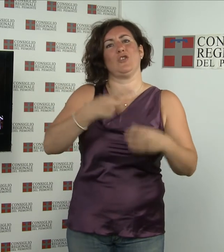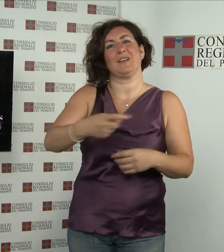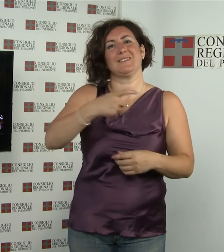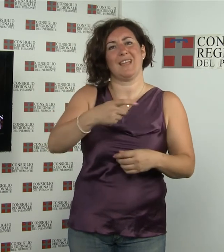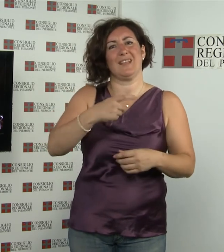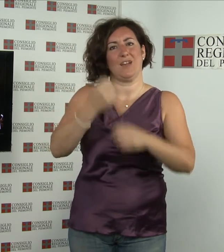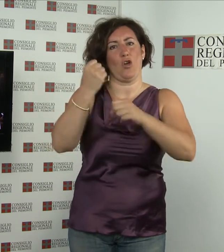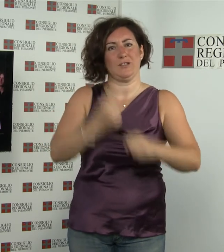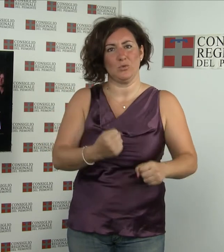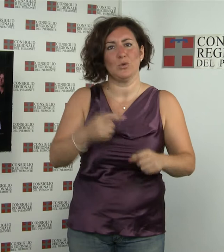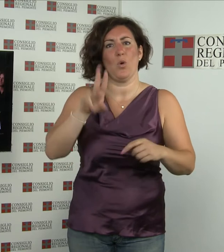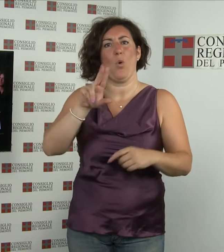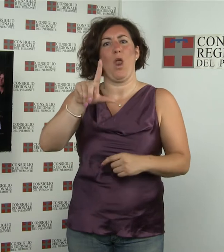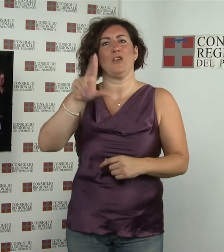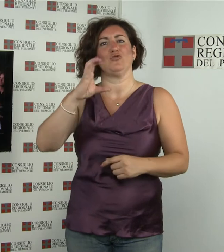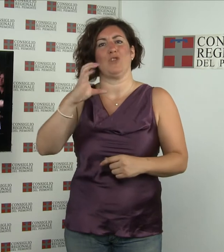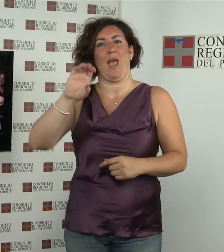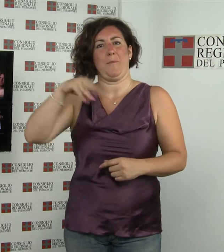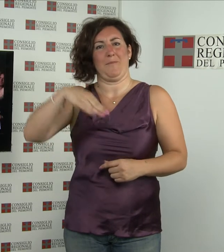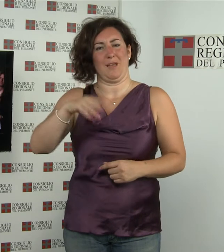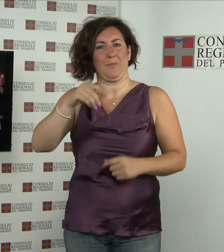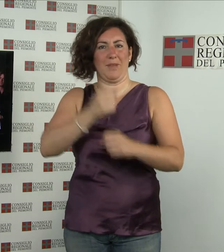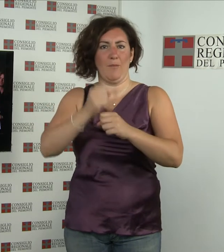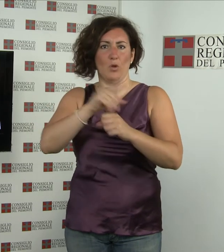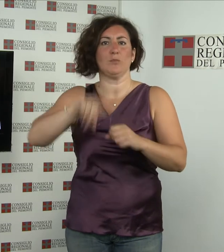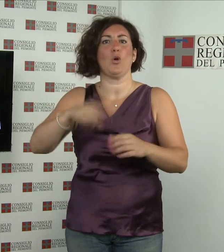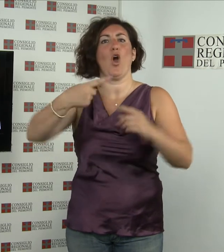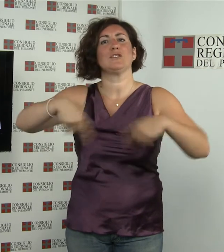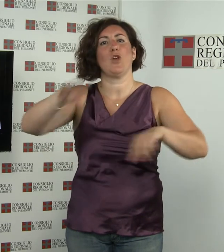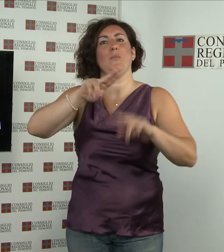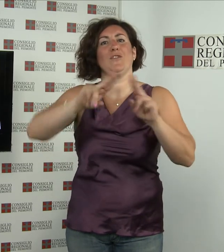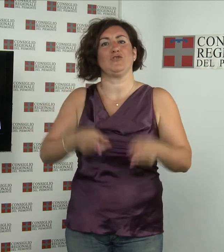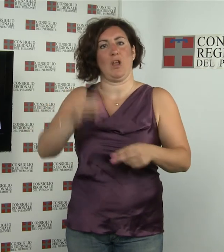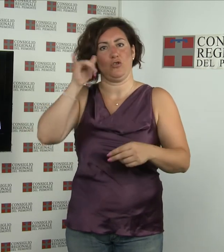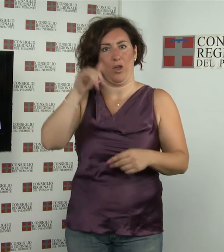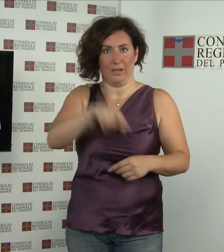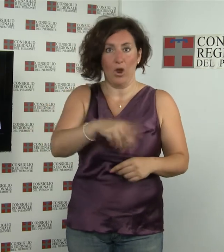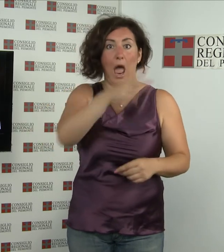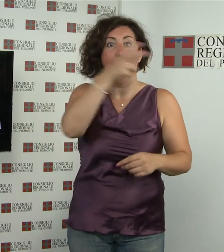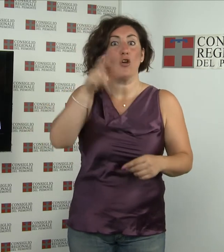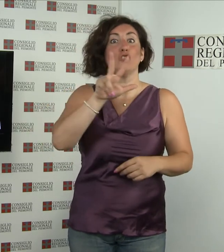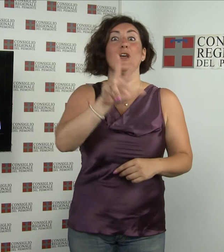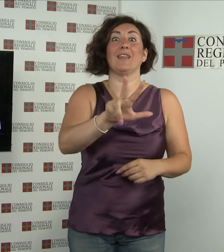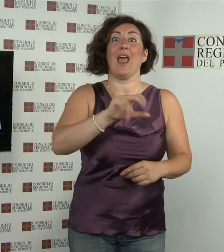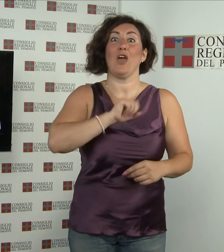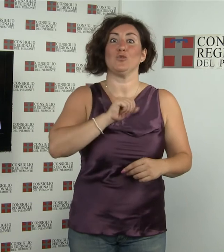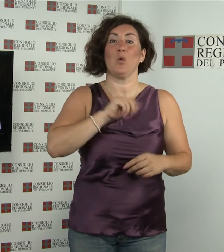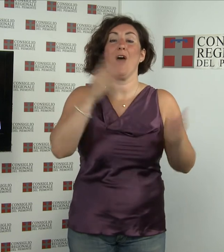consiglio provinciale di torino ad agosto date principali e villar pellice il 3 con la storia di willy jervis e il 17 a